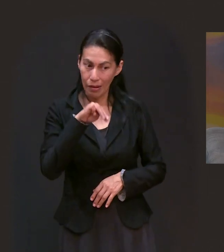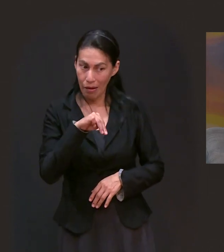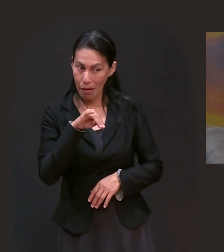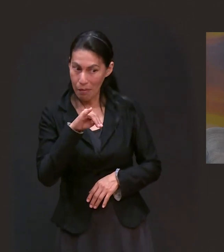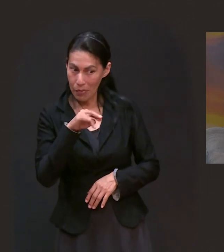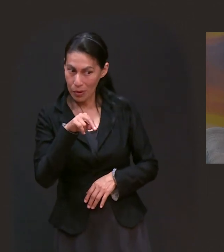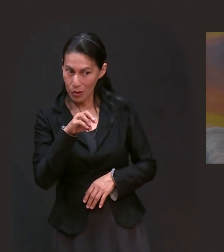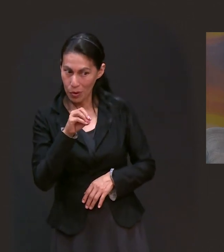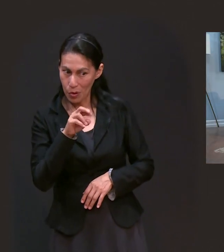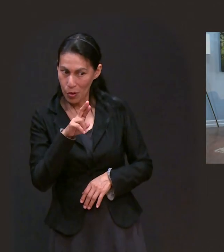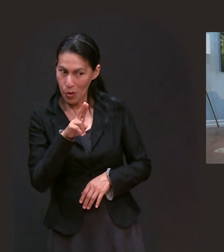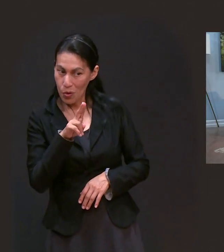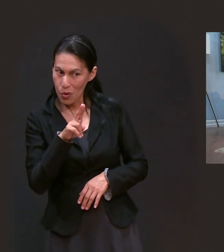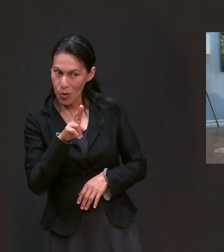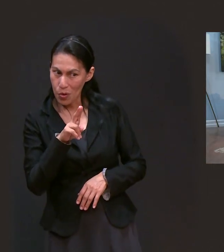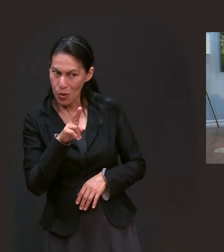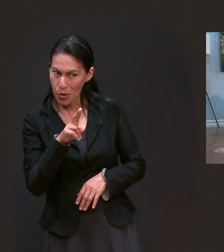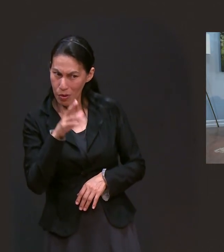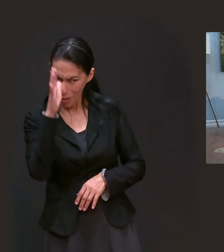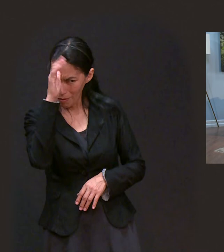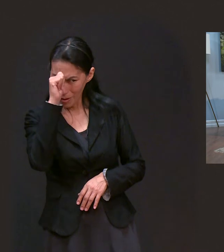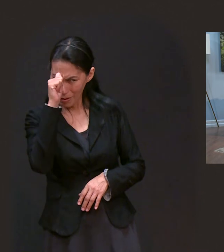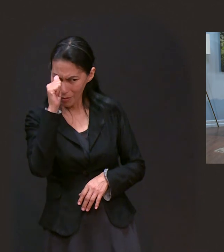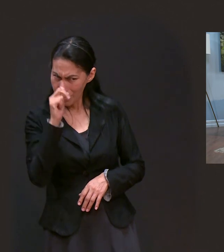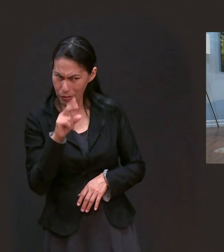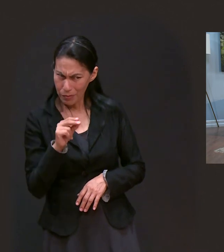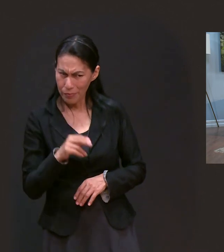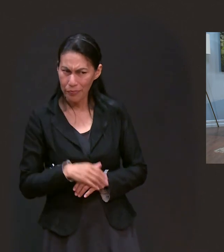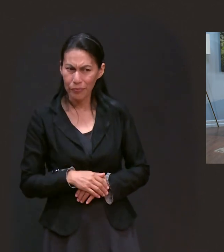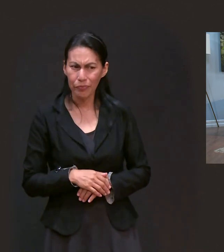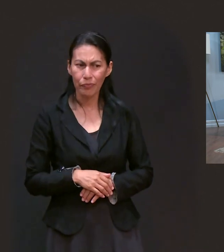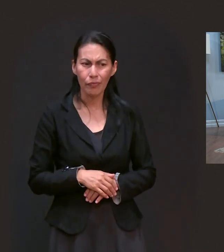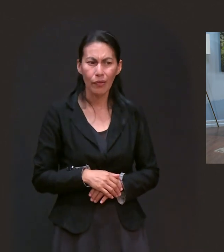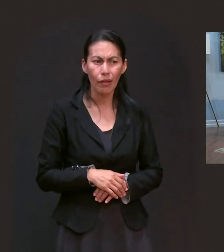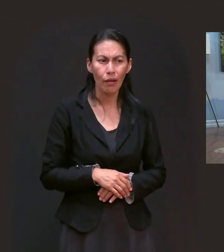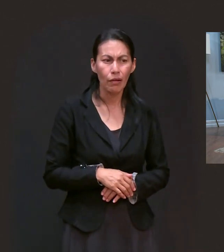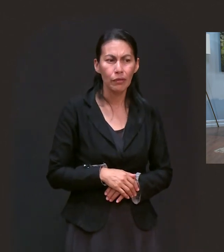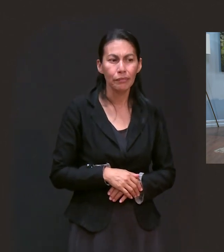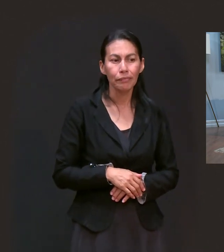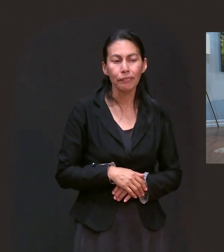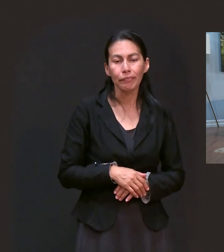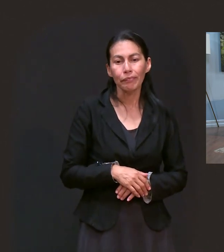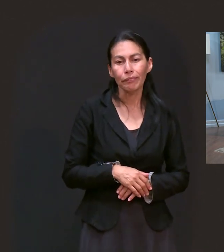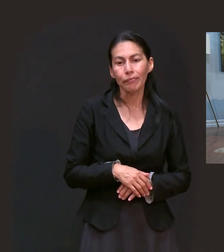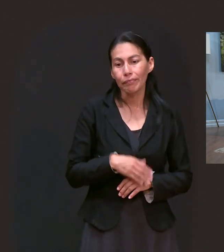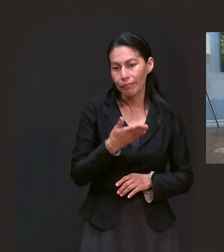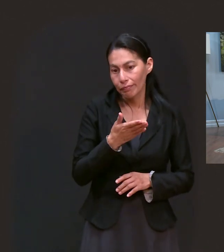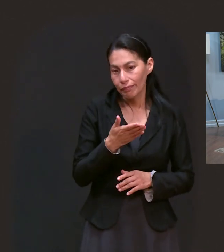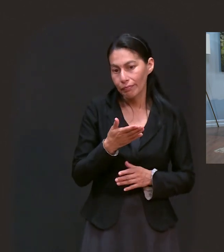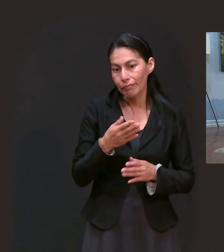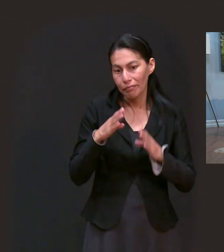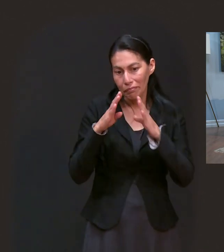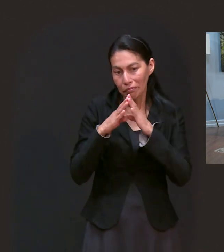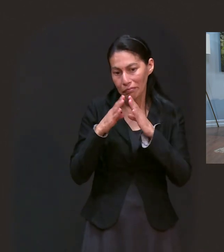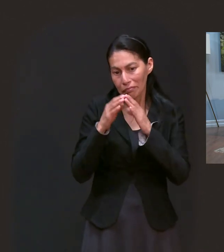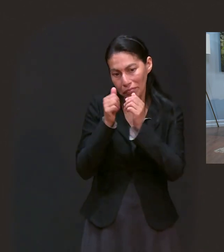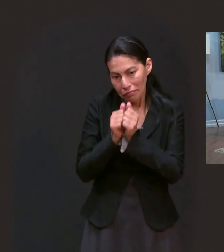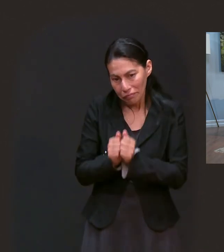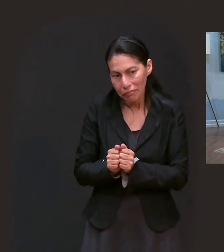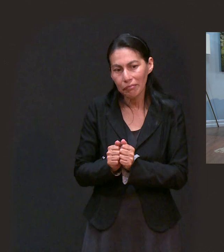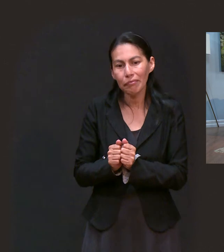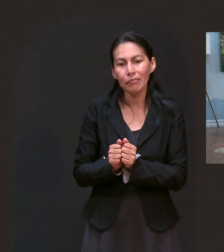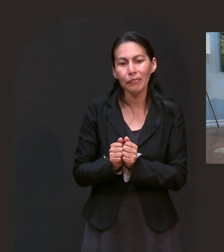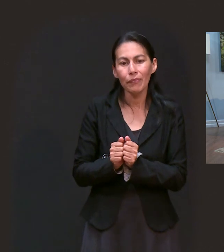entonces en inauguró no estaba de acuerdo yo me metí en eso ella se quedó como ama